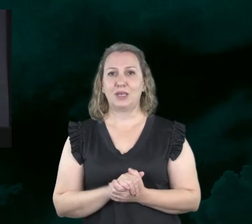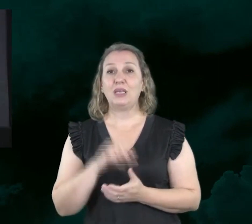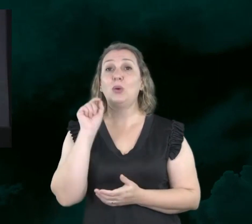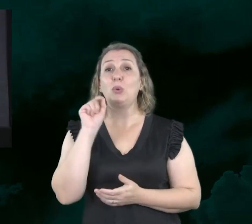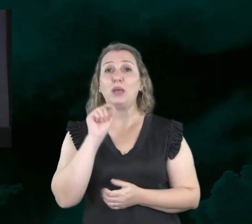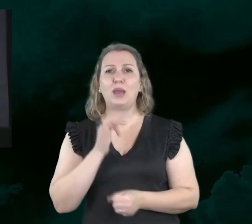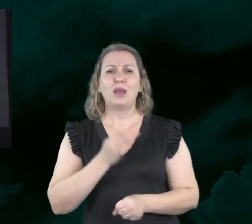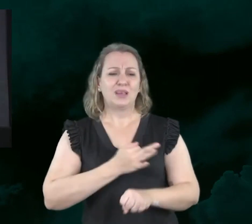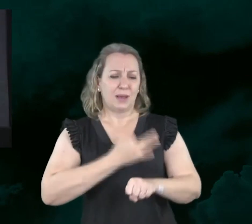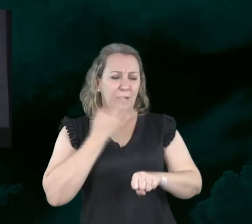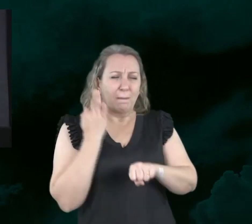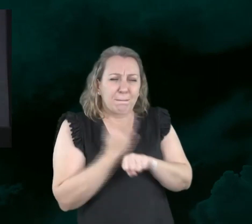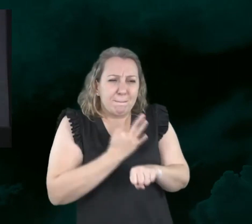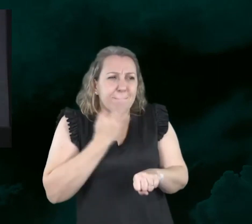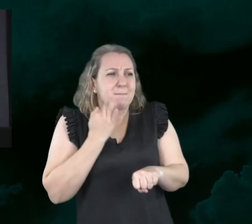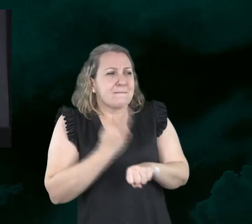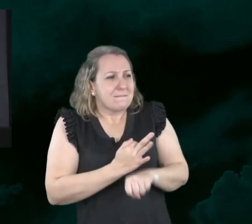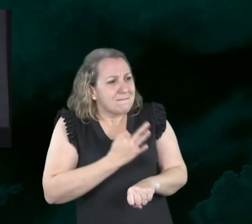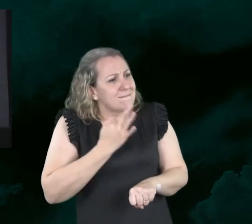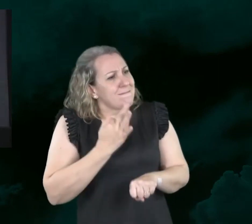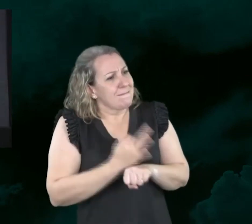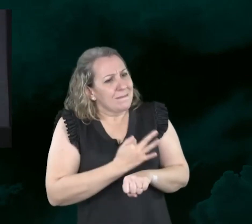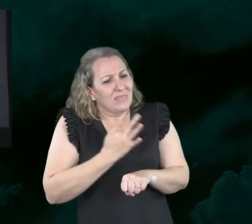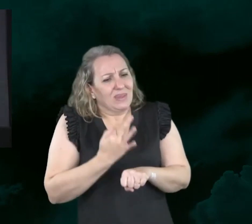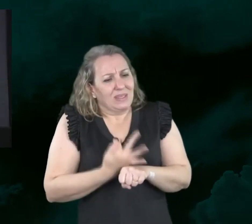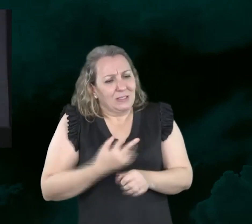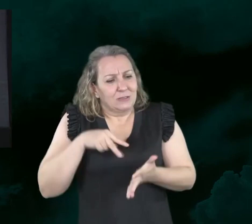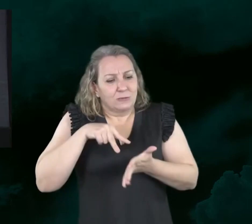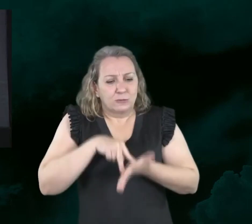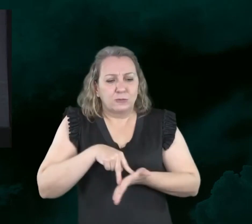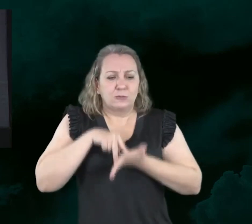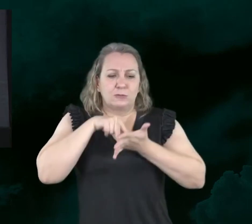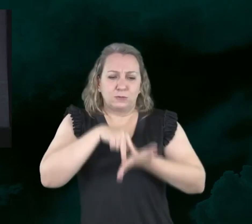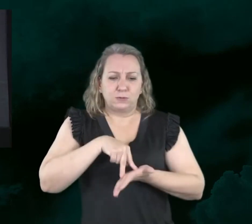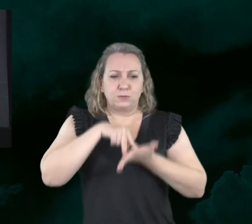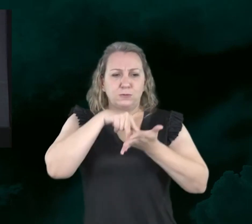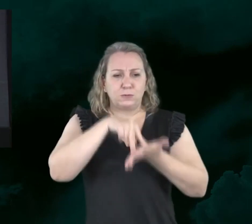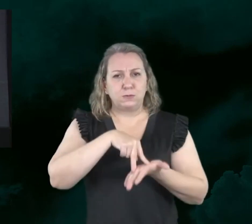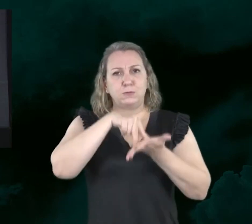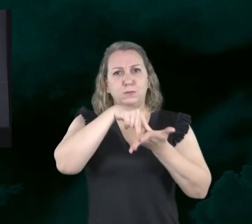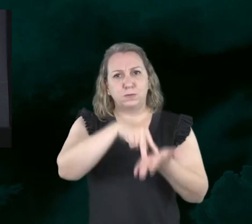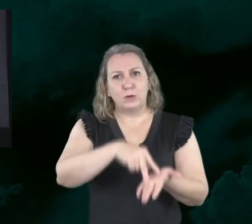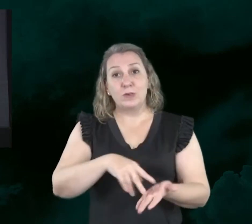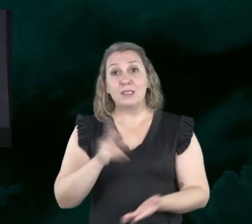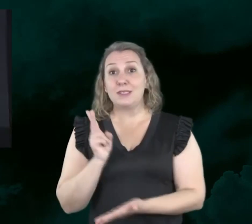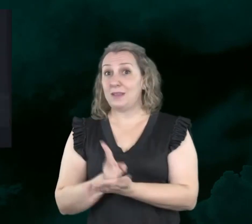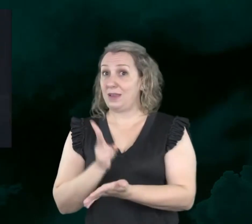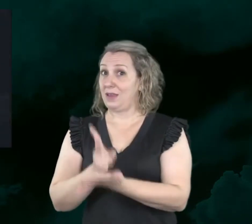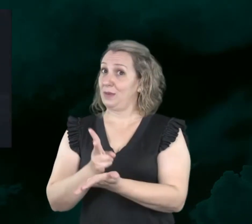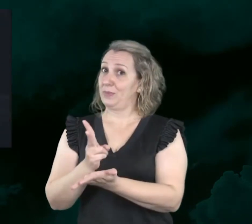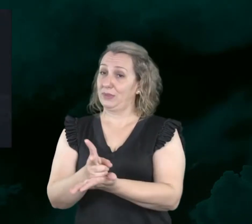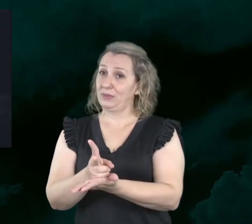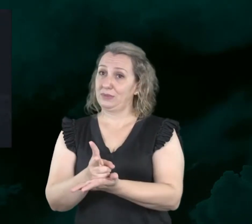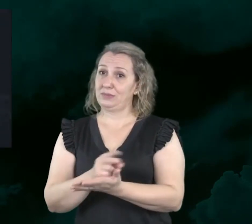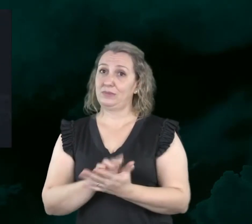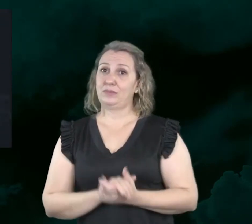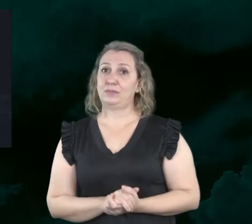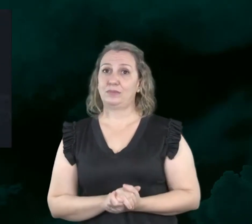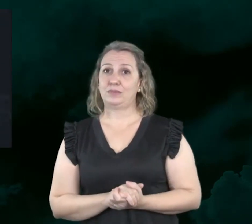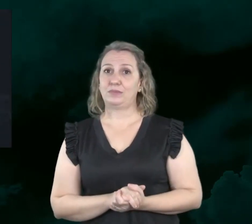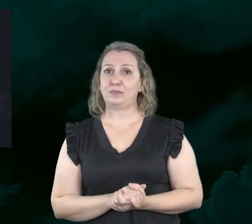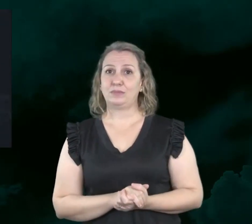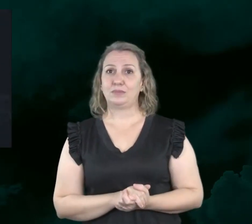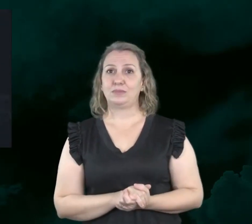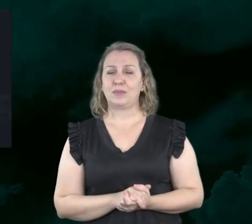A palavra perseverança é hipomone ou hipomoné, tá? Hipomoné, que persiste com